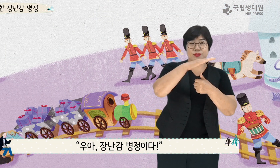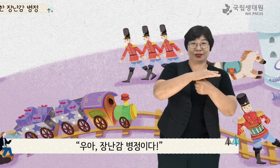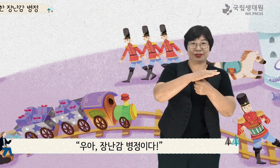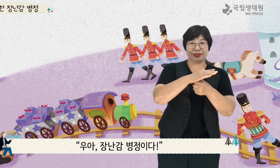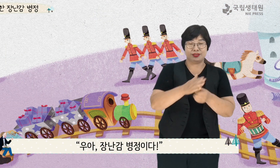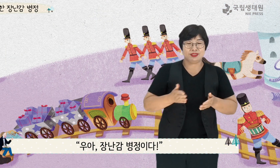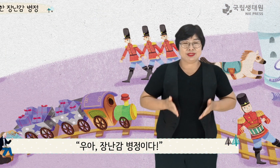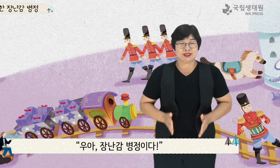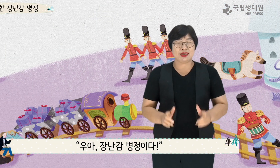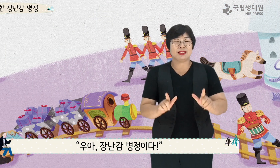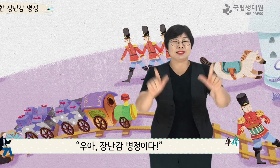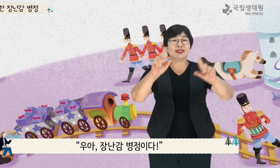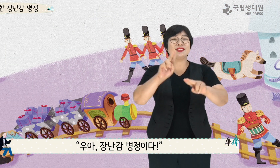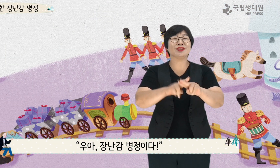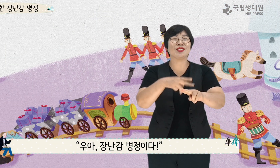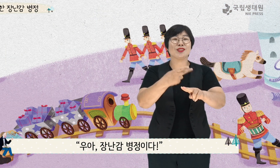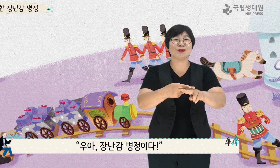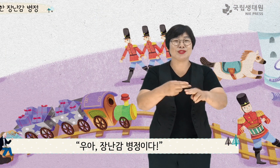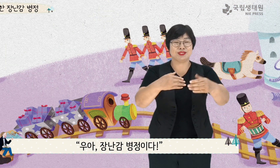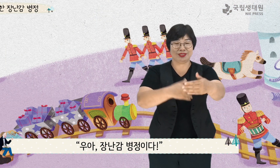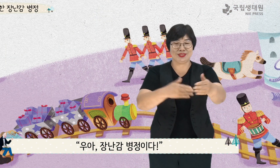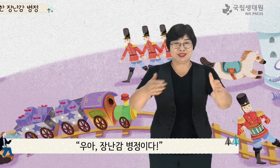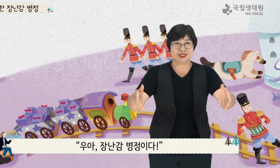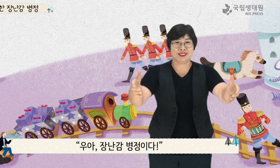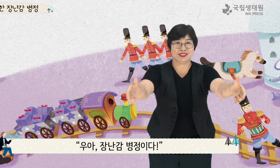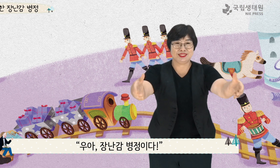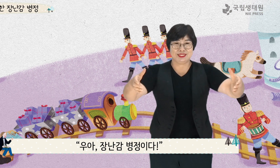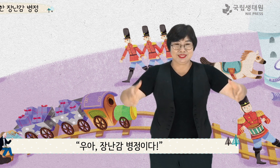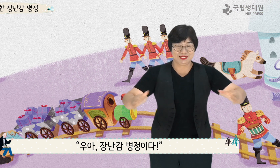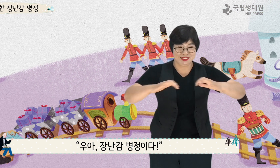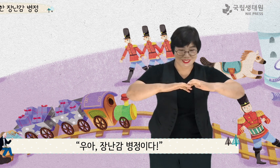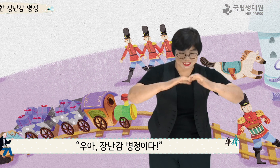우와, 장난감 병정이다.